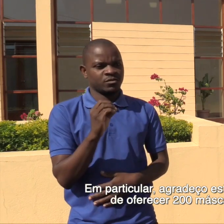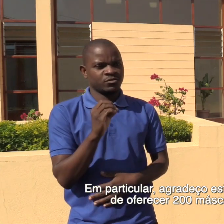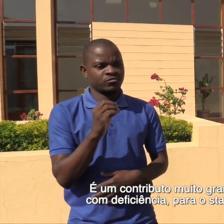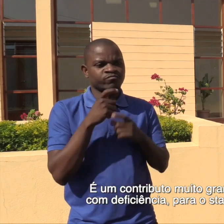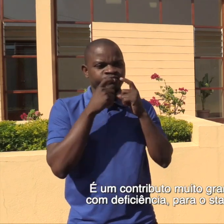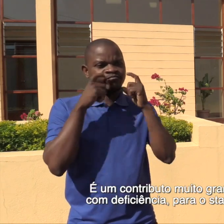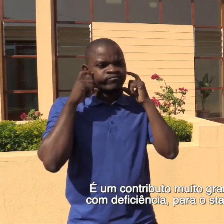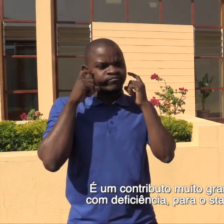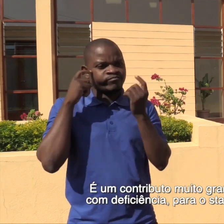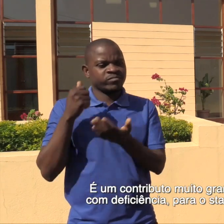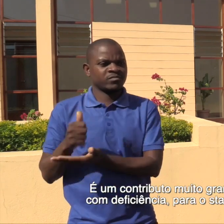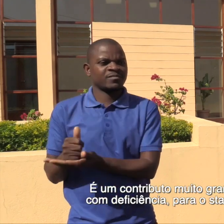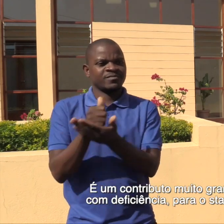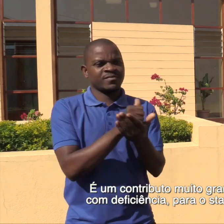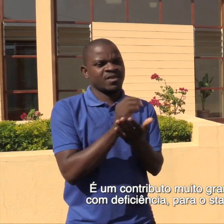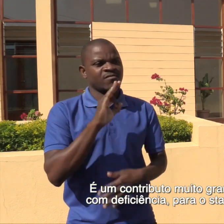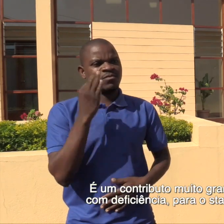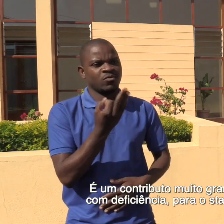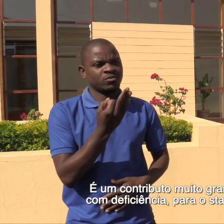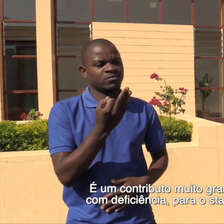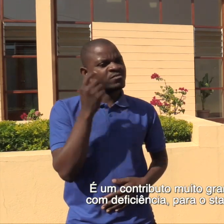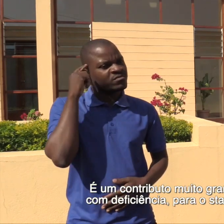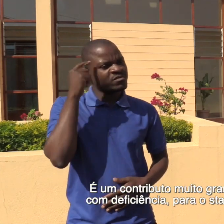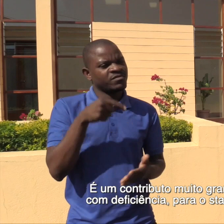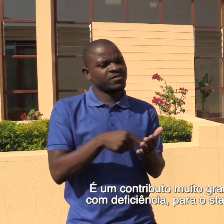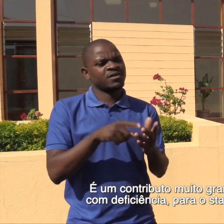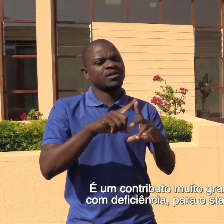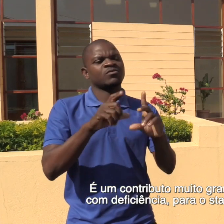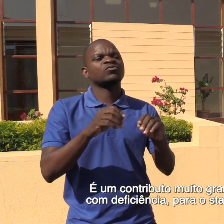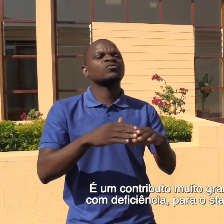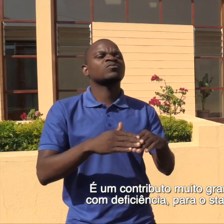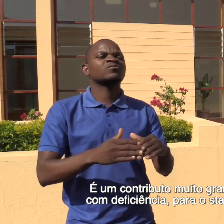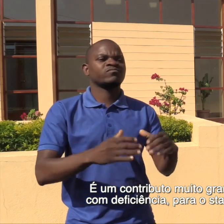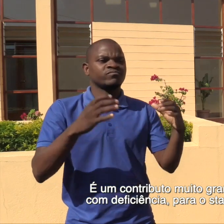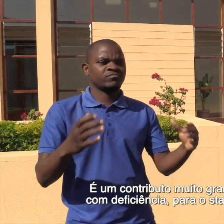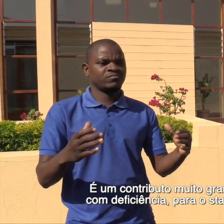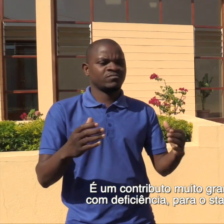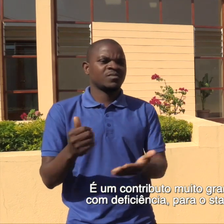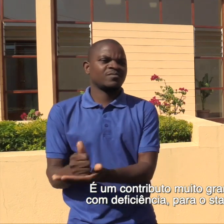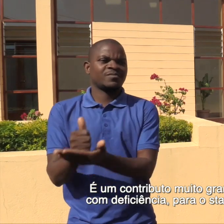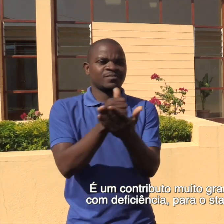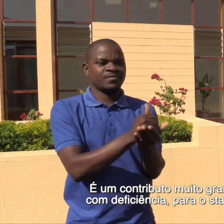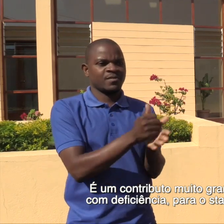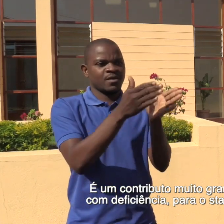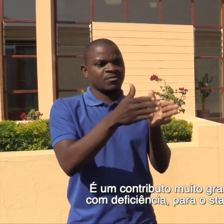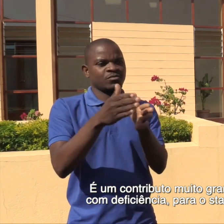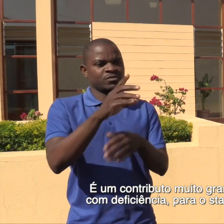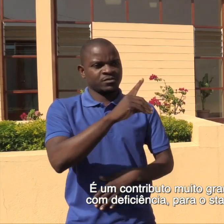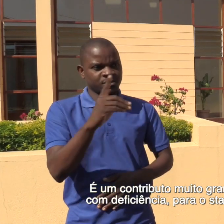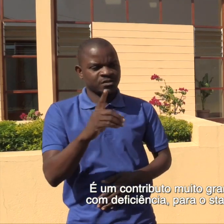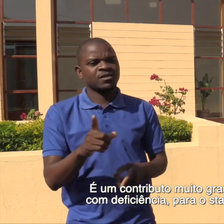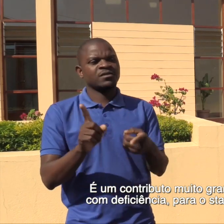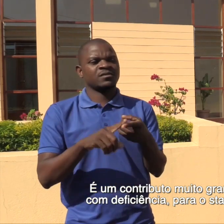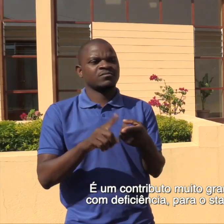é um contributo muito grande para as pessoas com deficiência, para o próprio FAMODE, o